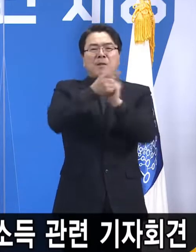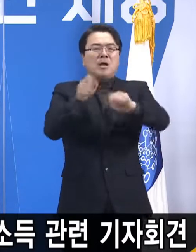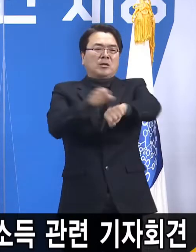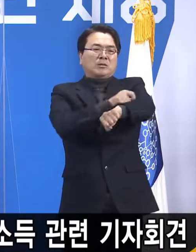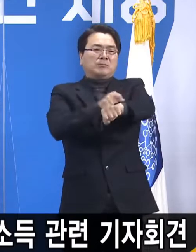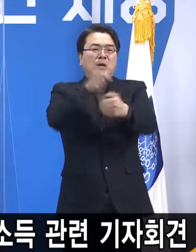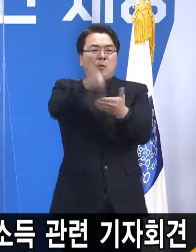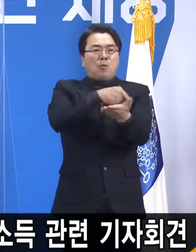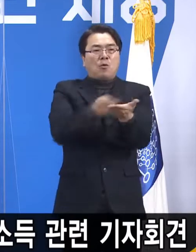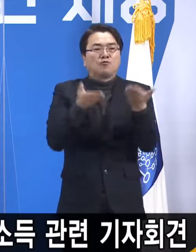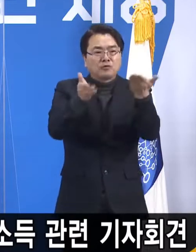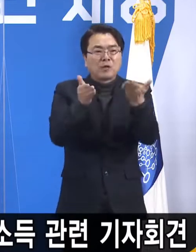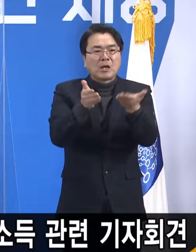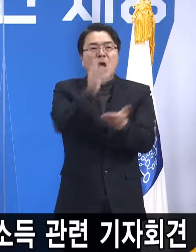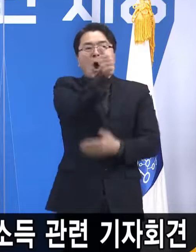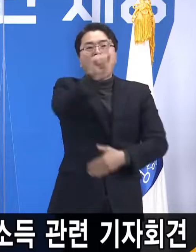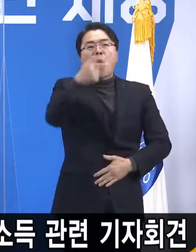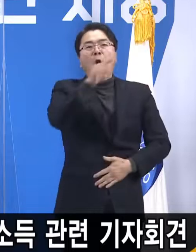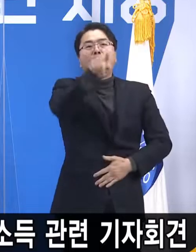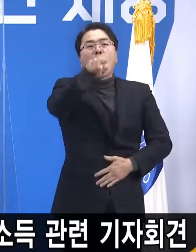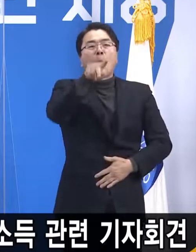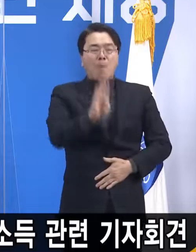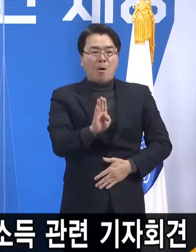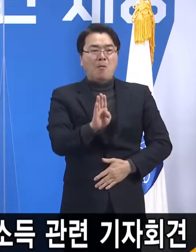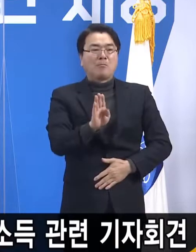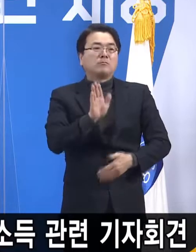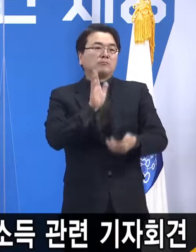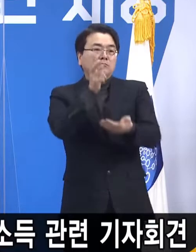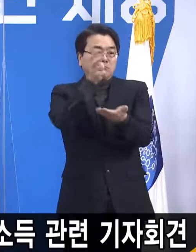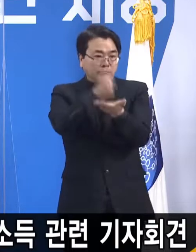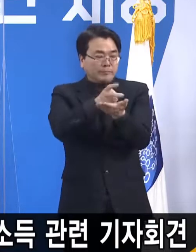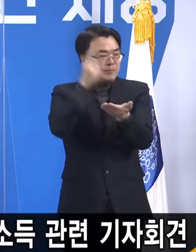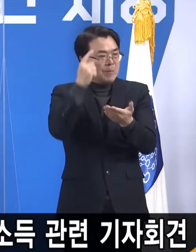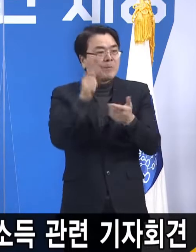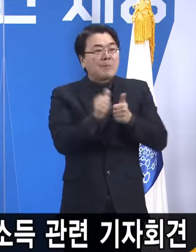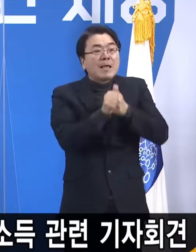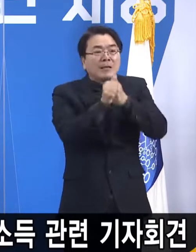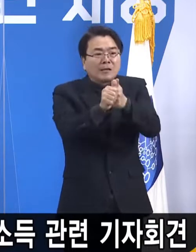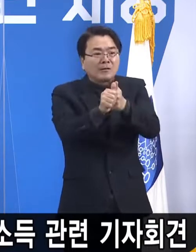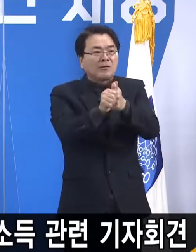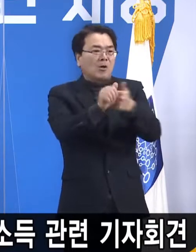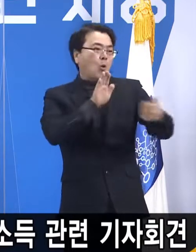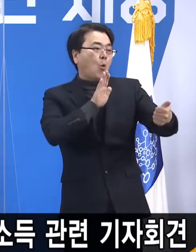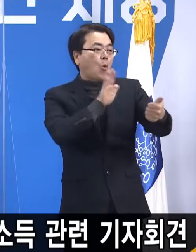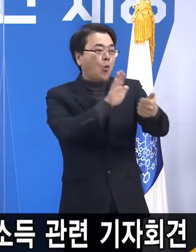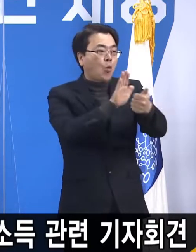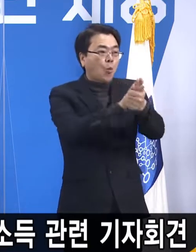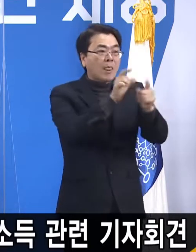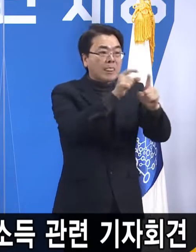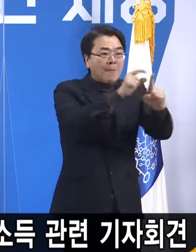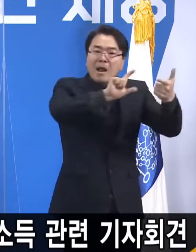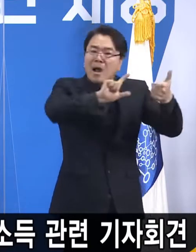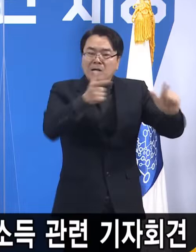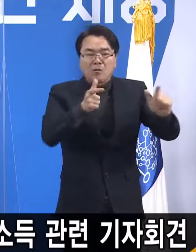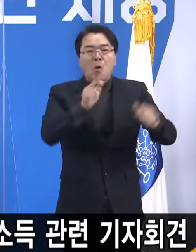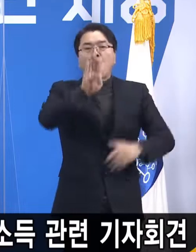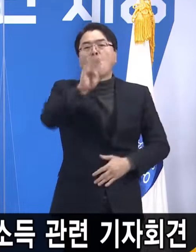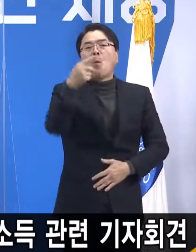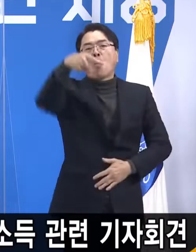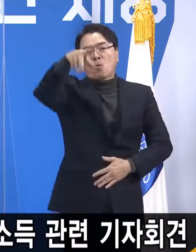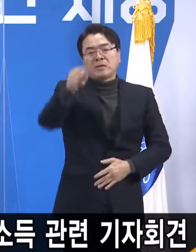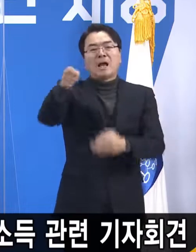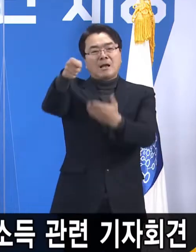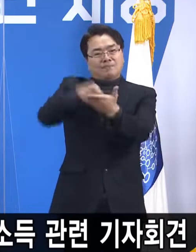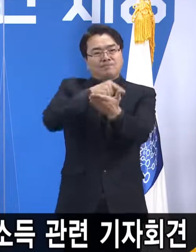정신에 비추어서 지원을 할 것이 아니라, 즉 도와줄 것이 아니라 적법하게 보상하는